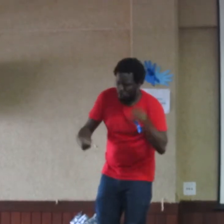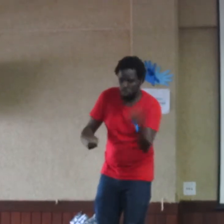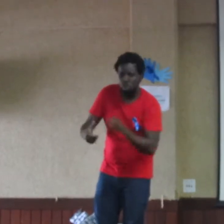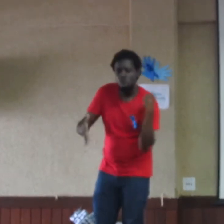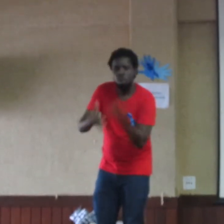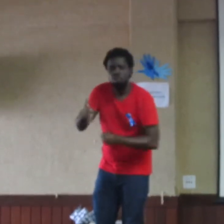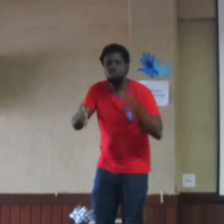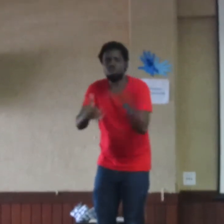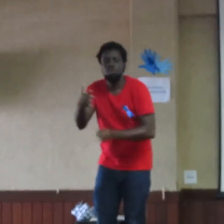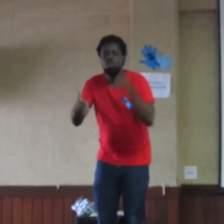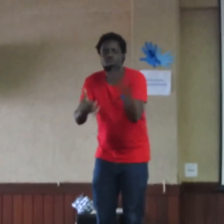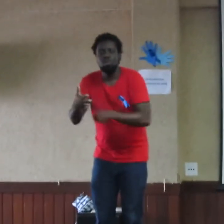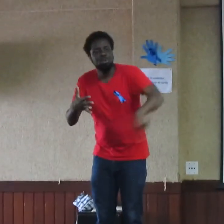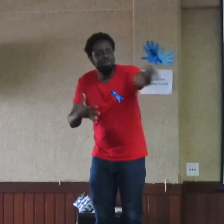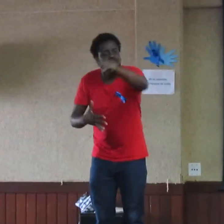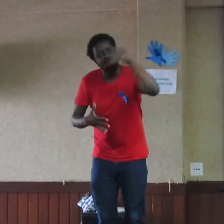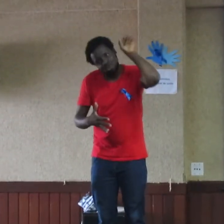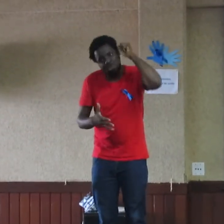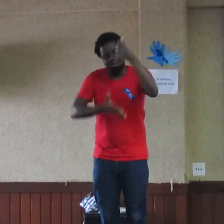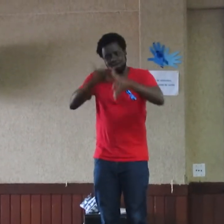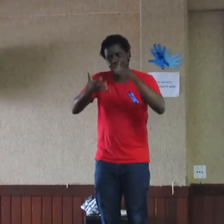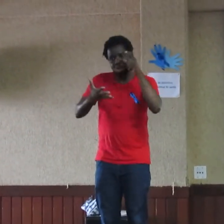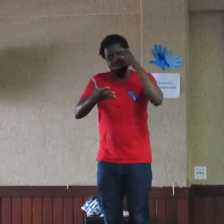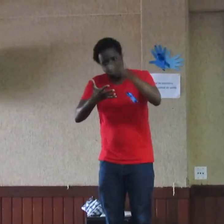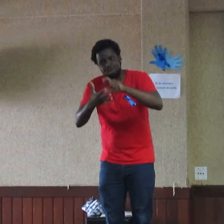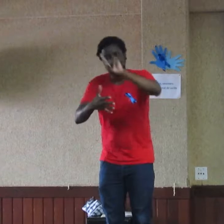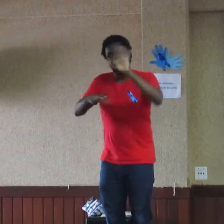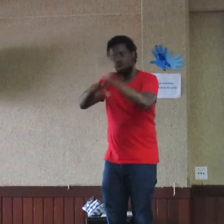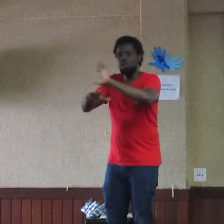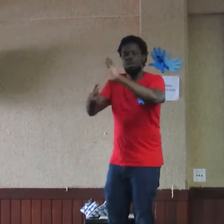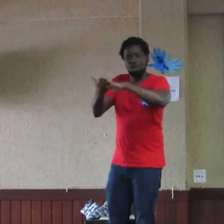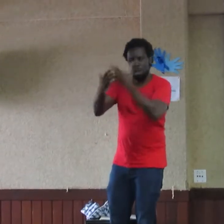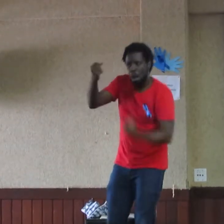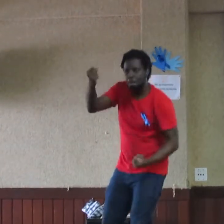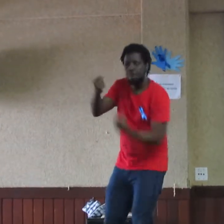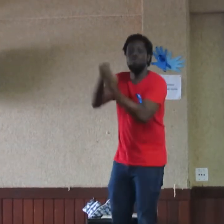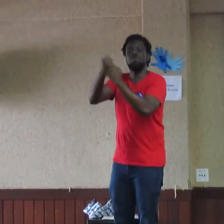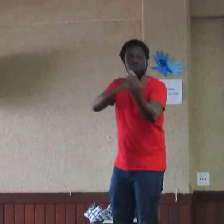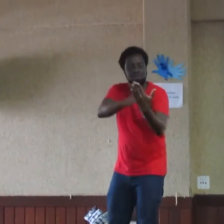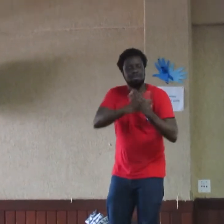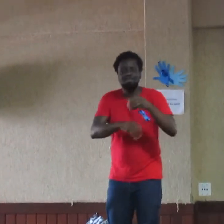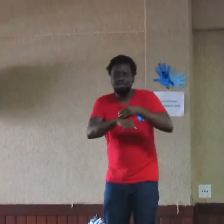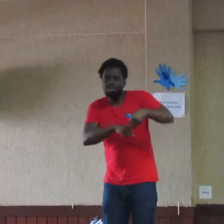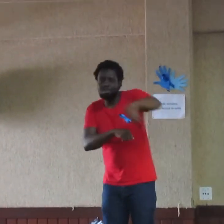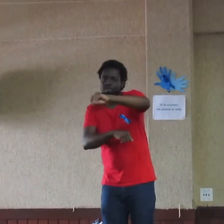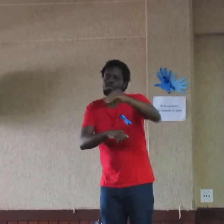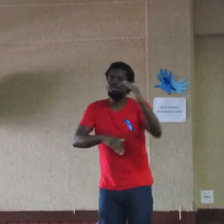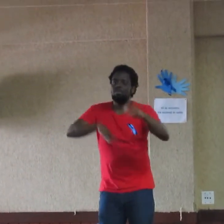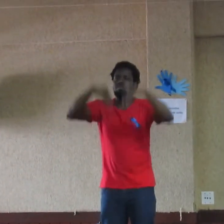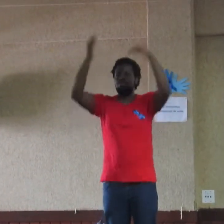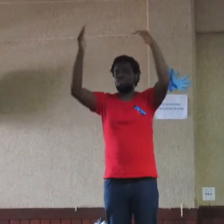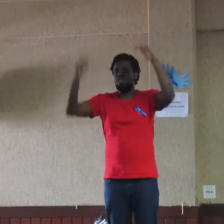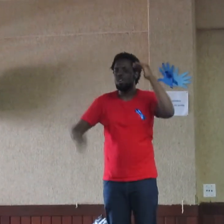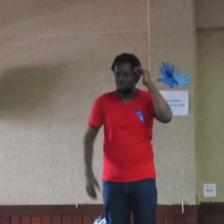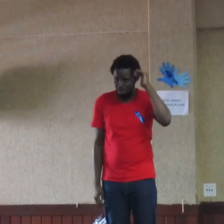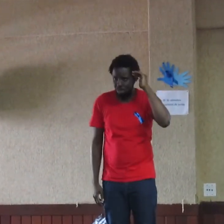professor. E cada um de nós somos iguais. E a luta, ela precisa continuar. E vocês ouvintes que possam sempre ter interesse em